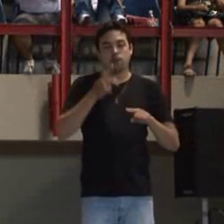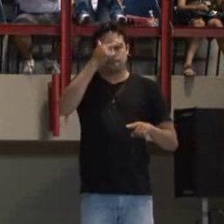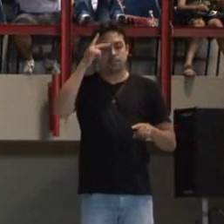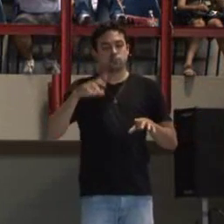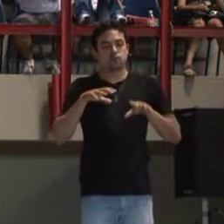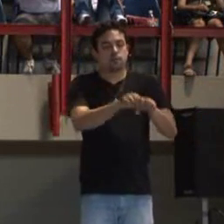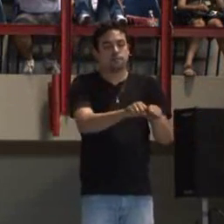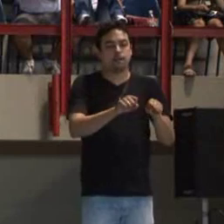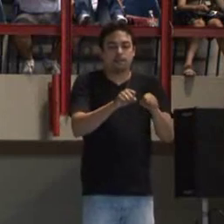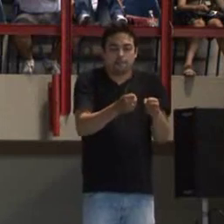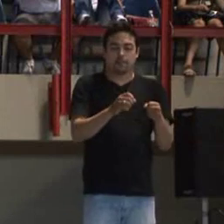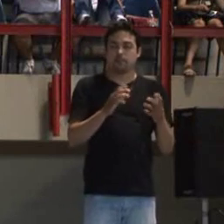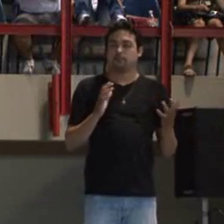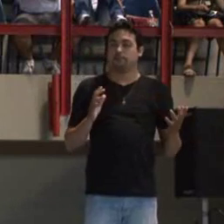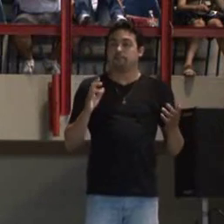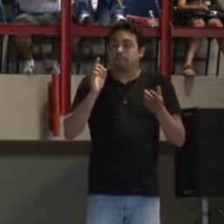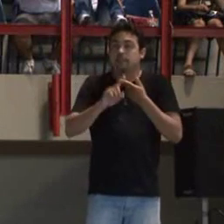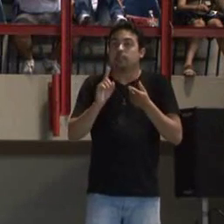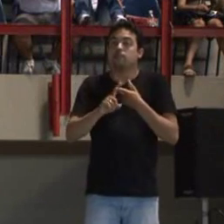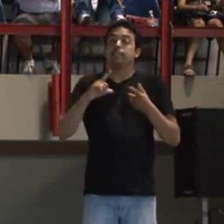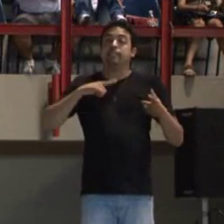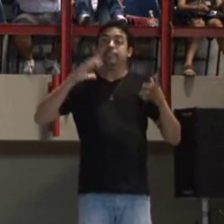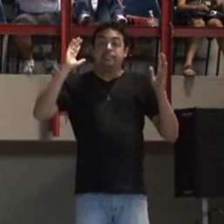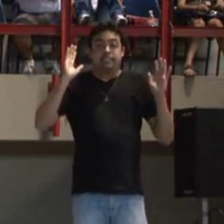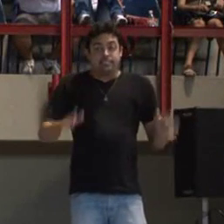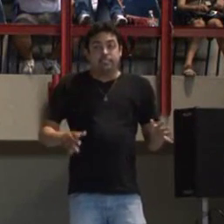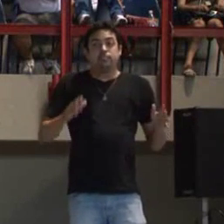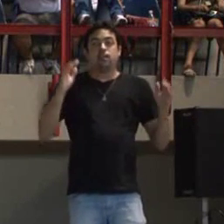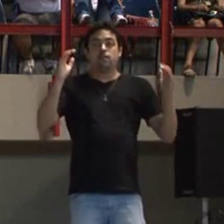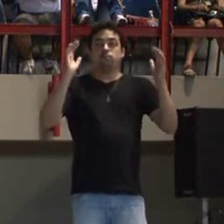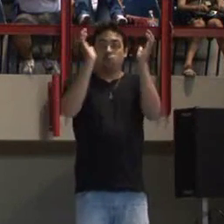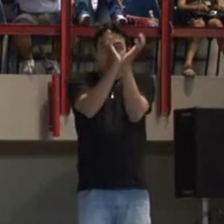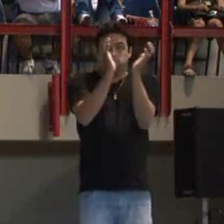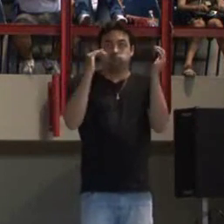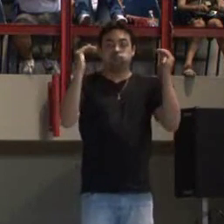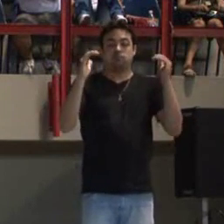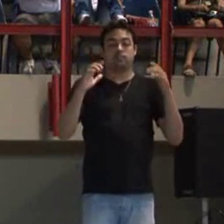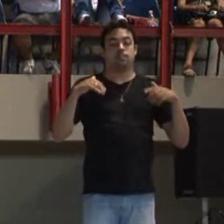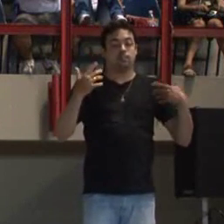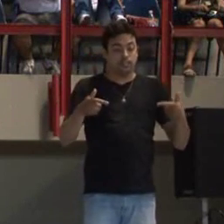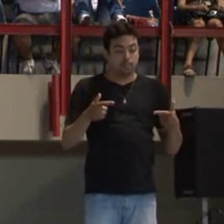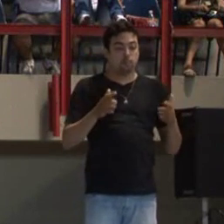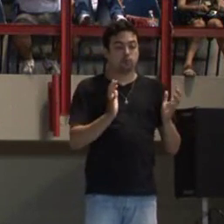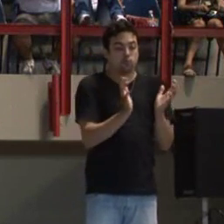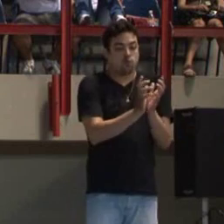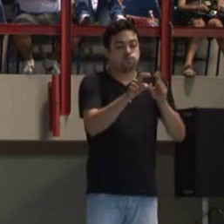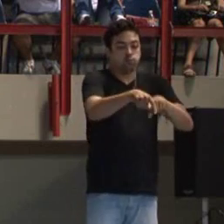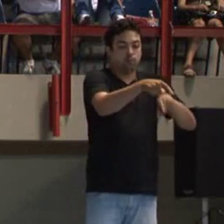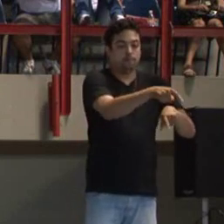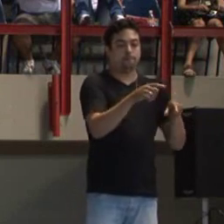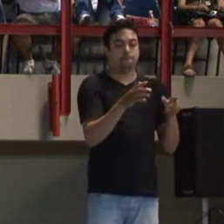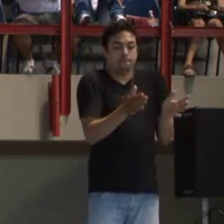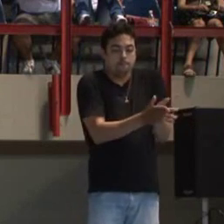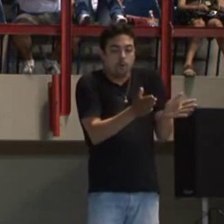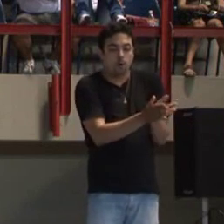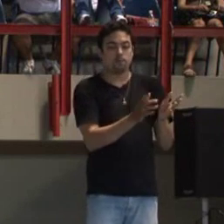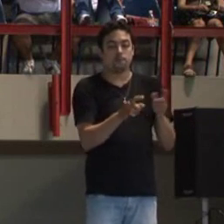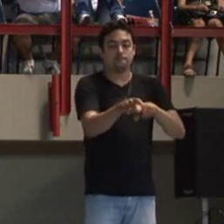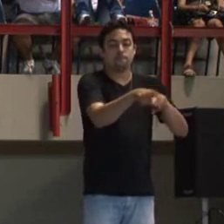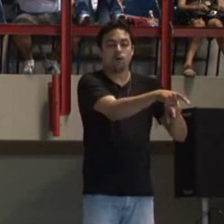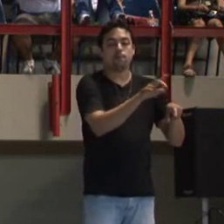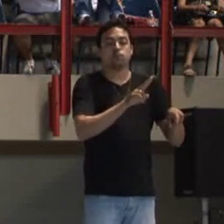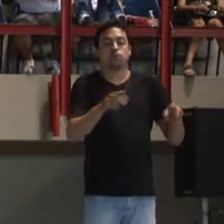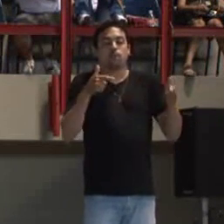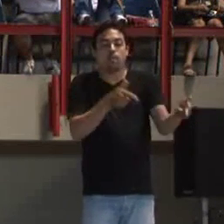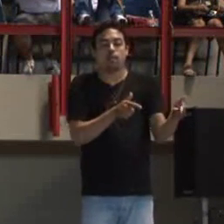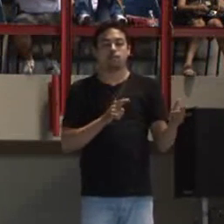galera depredando. Então você tem os altos funcionários, aí você tem o camponês, o pobre, e o pobre no Egito era chamado,